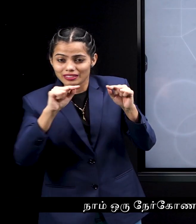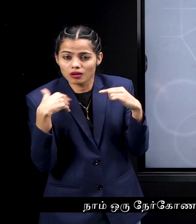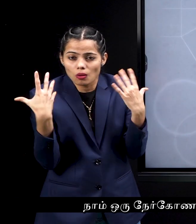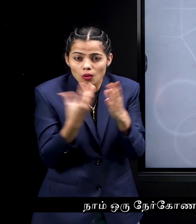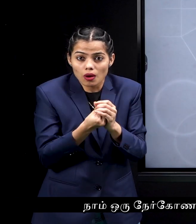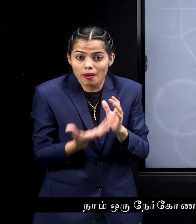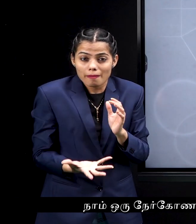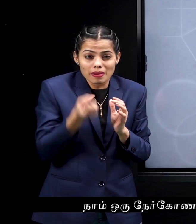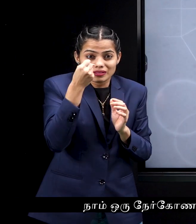எனவே